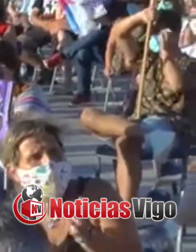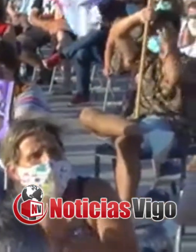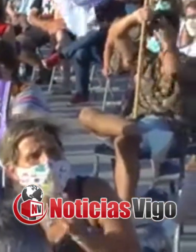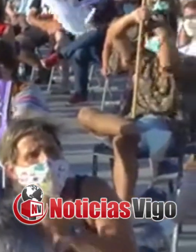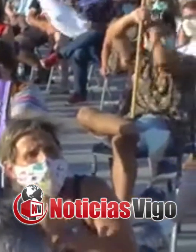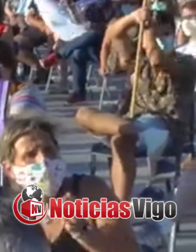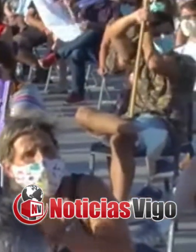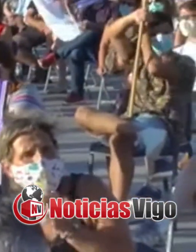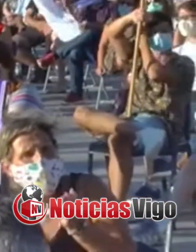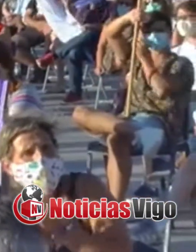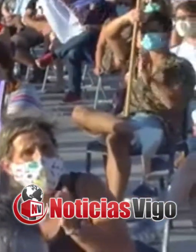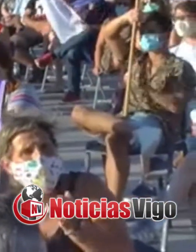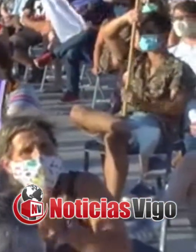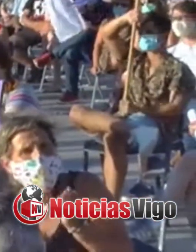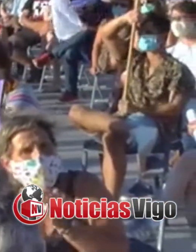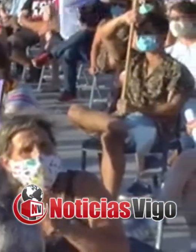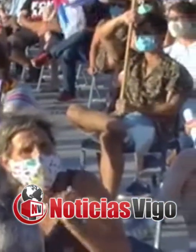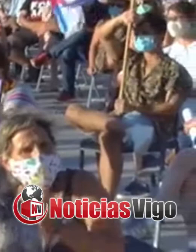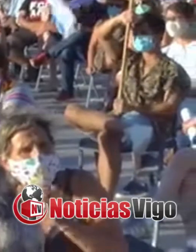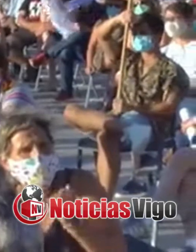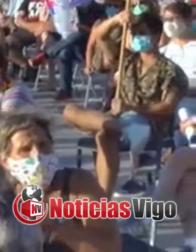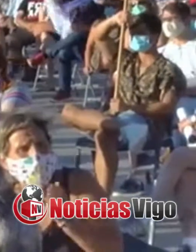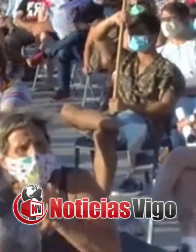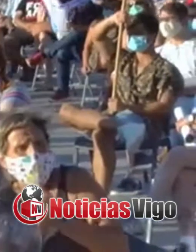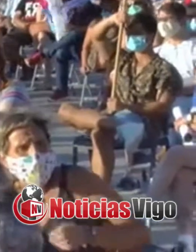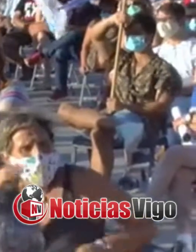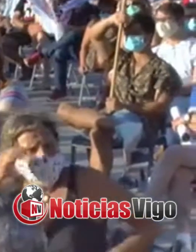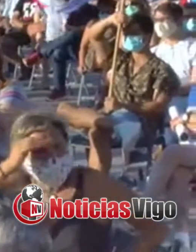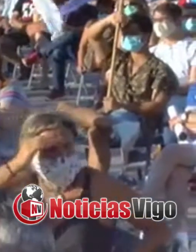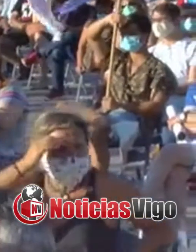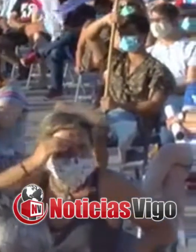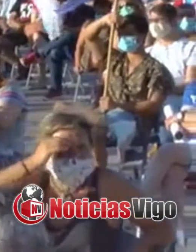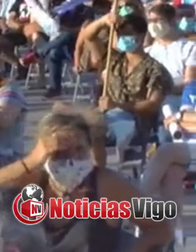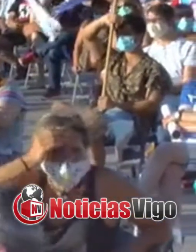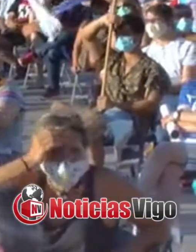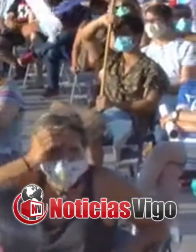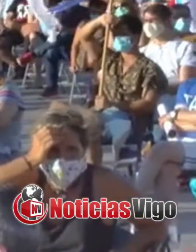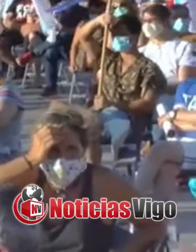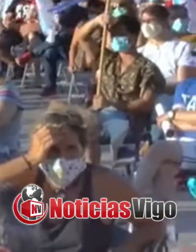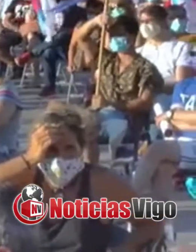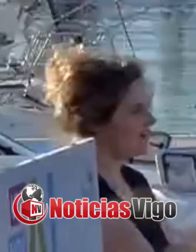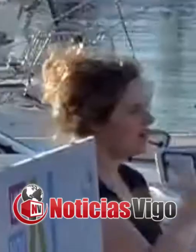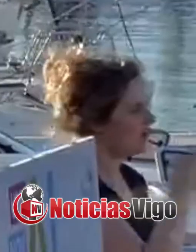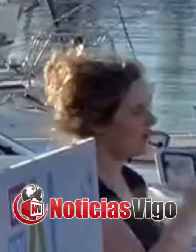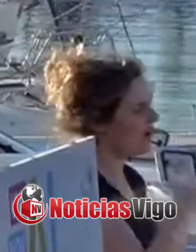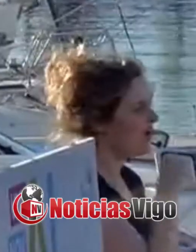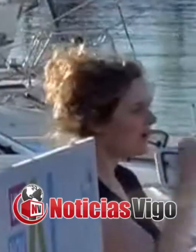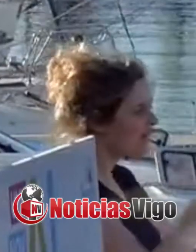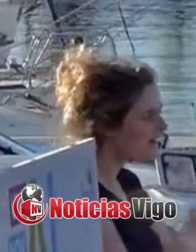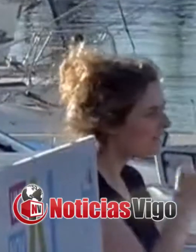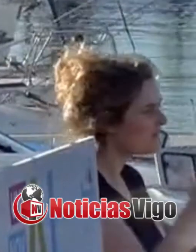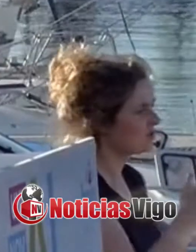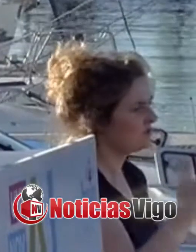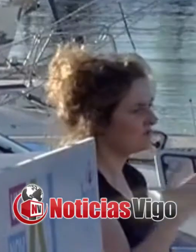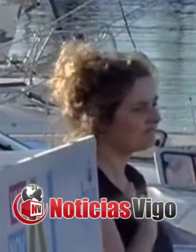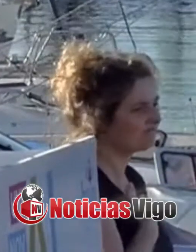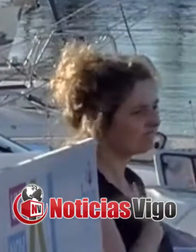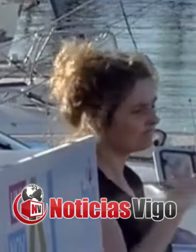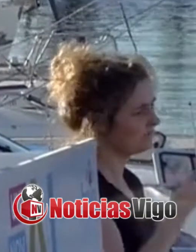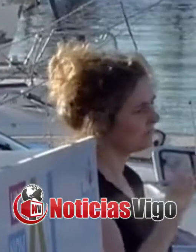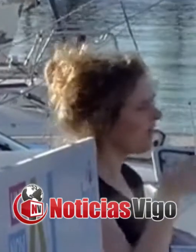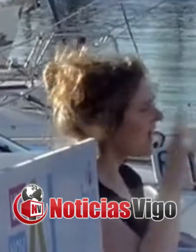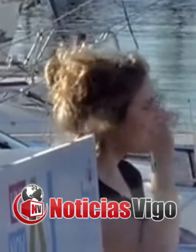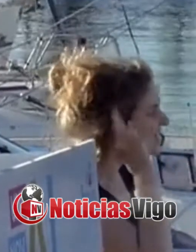Arias, as resistentes e as solidarias que se enfrontaron ao terror e defenderon os seus,